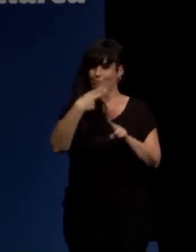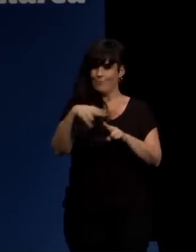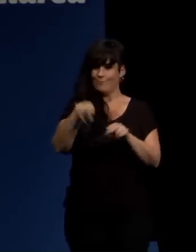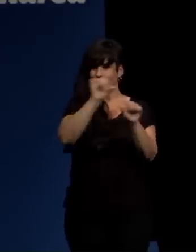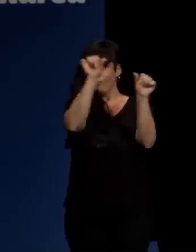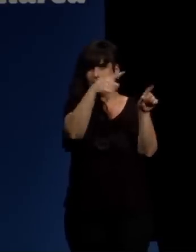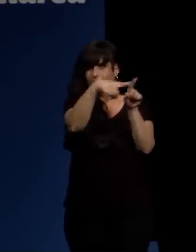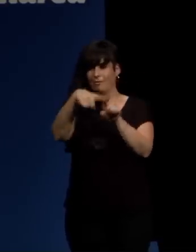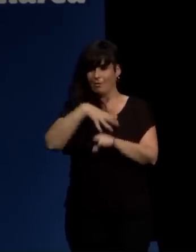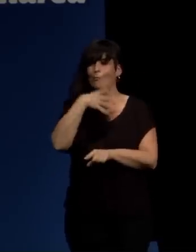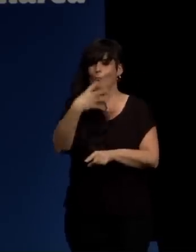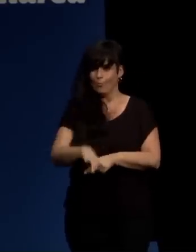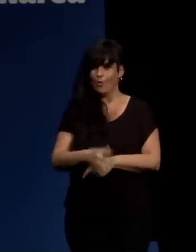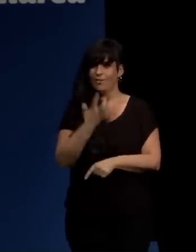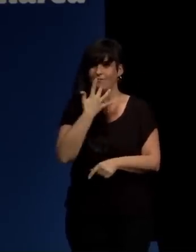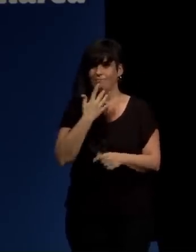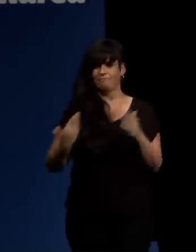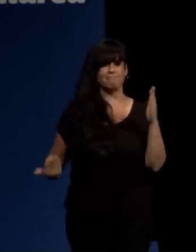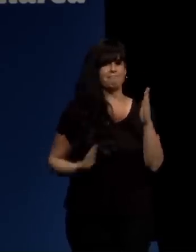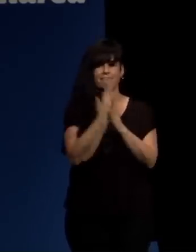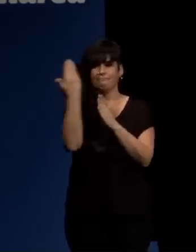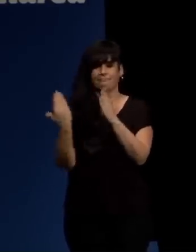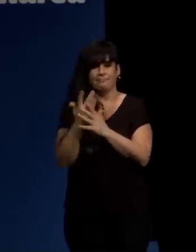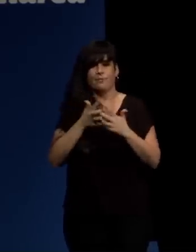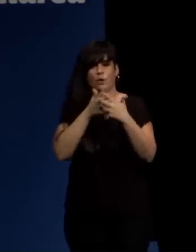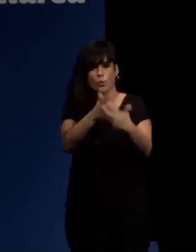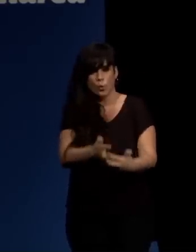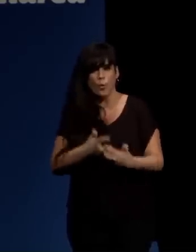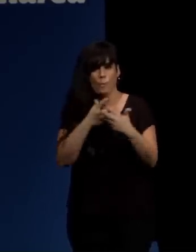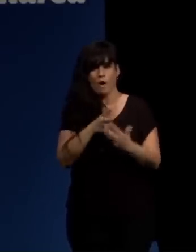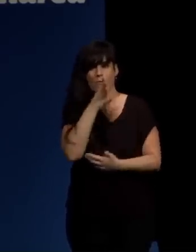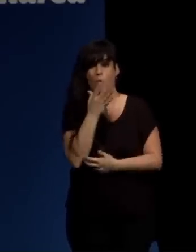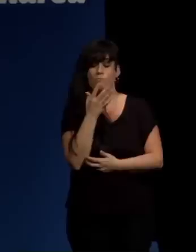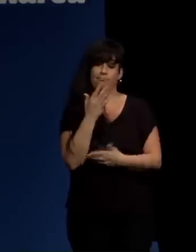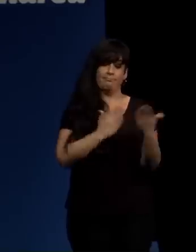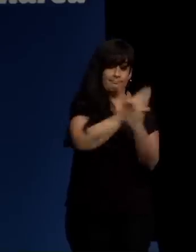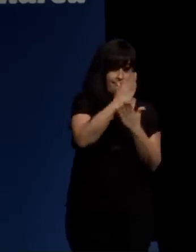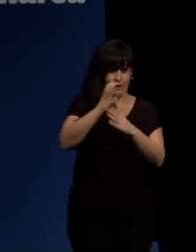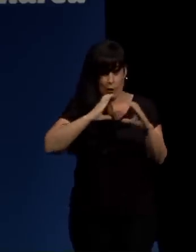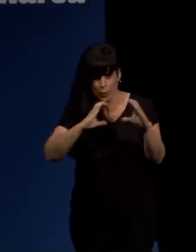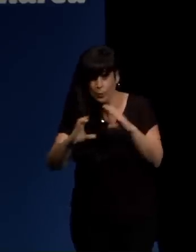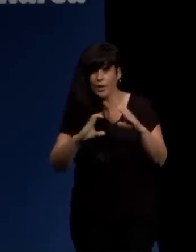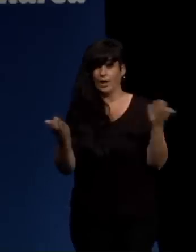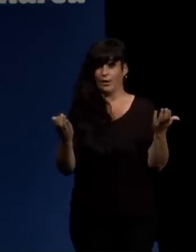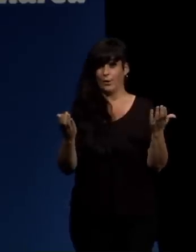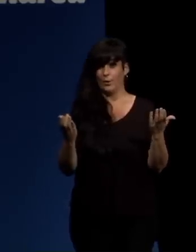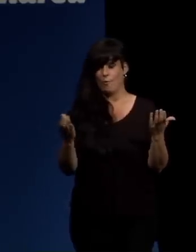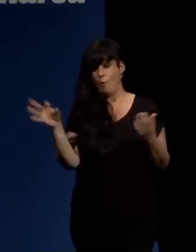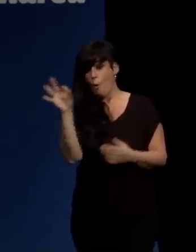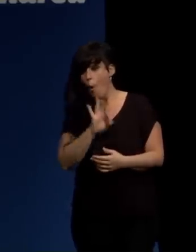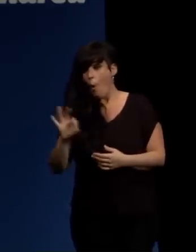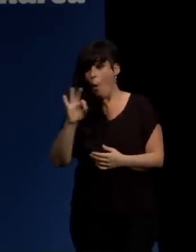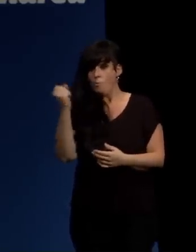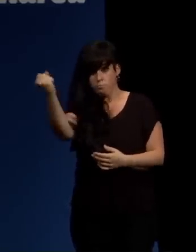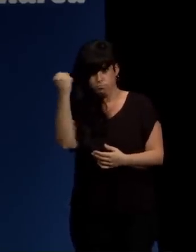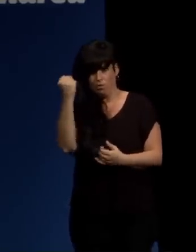posible. Temos un combate diario cos poderes fácticos, cos poderes mediáticos que están afundindo